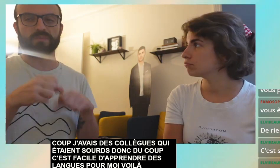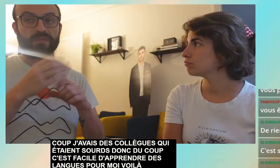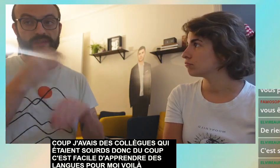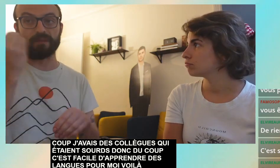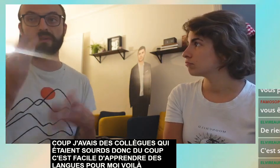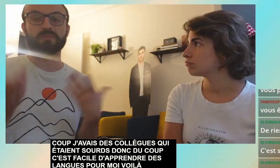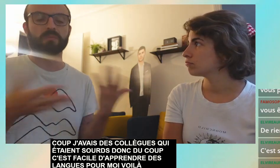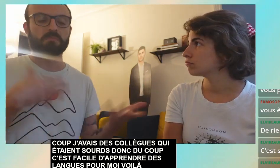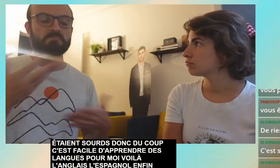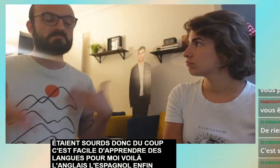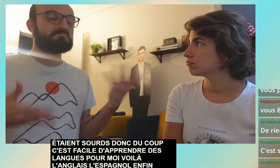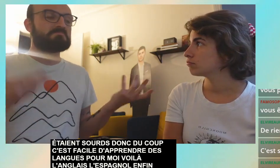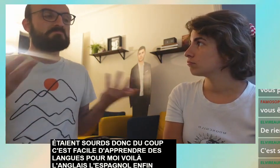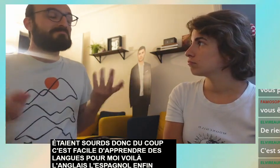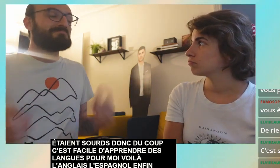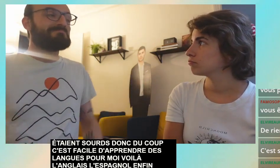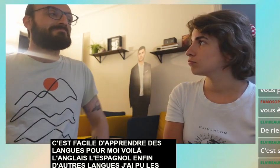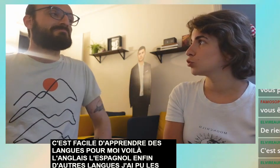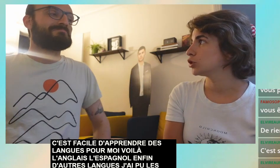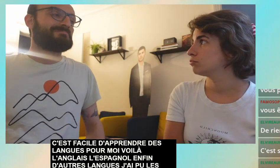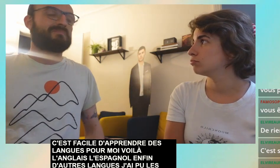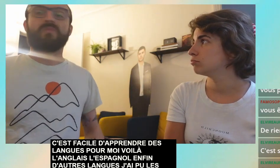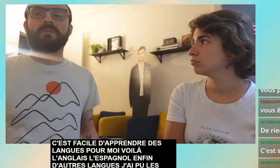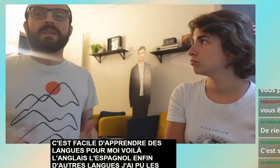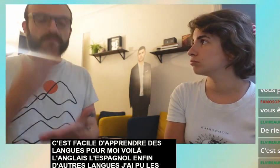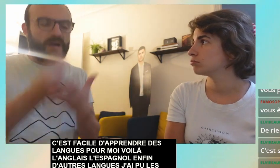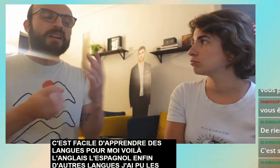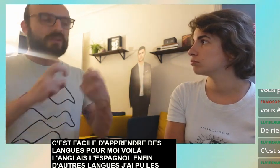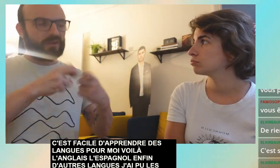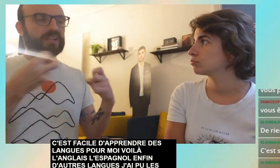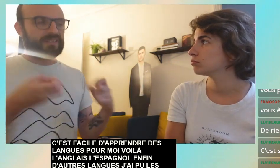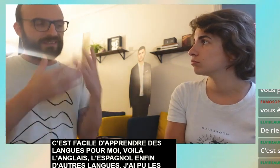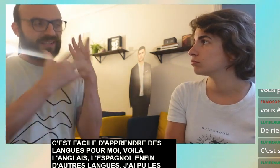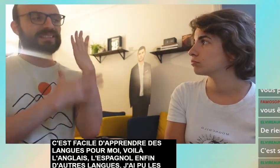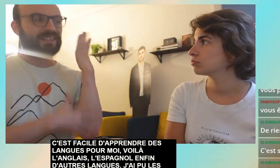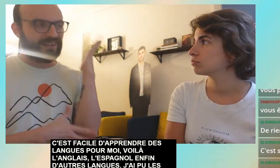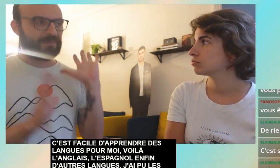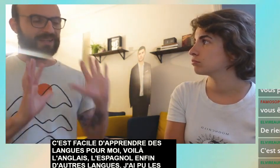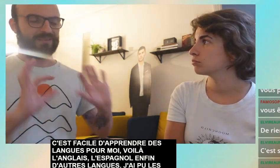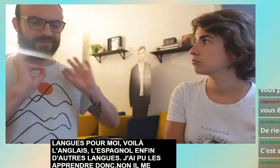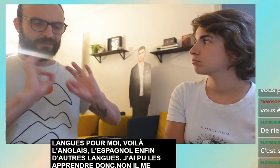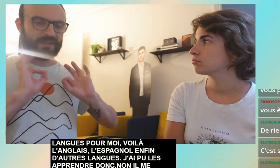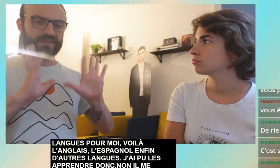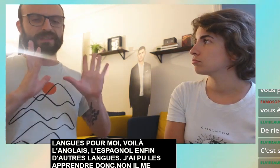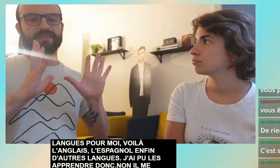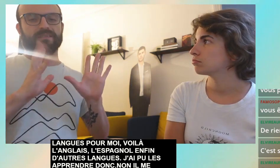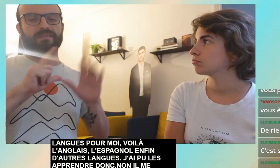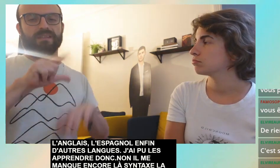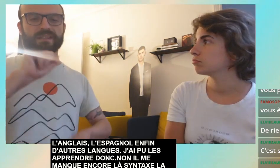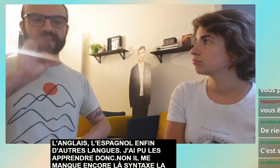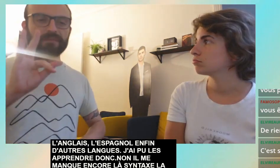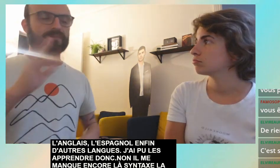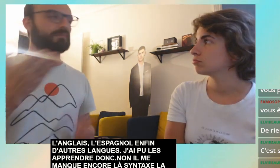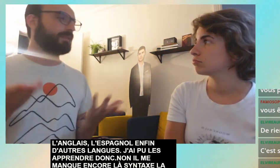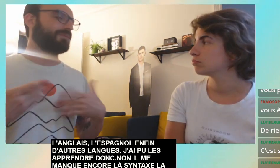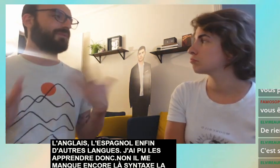les apprendre. Donc... Oui. Non, il me manque encore la syntaxe, la grammaire précise en LSF, mais du coup,